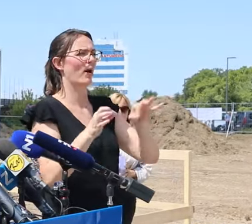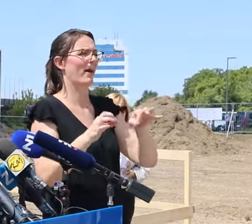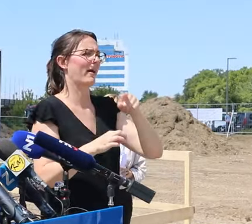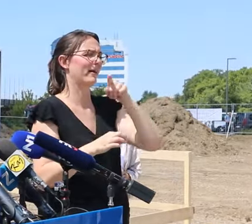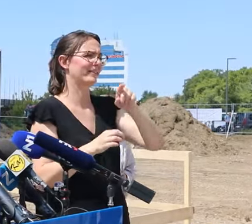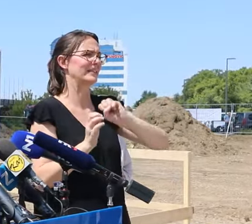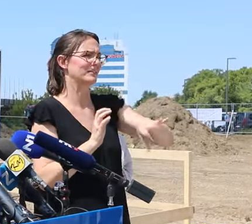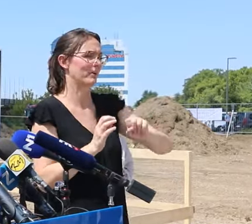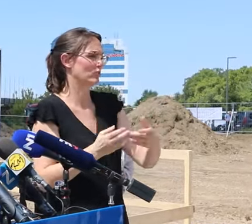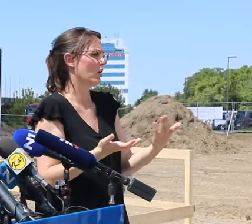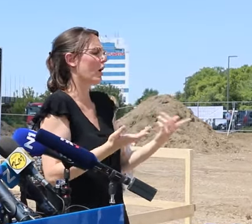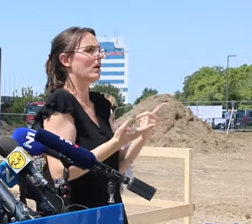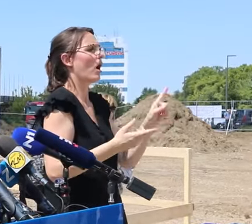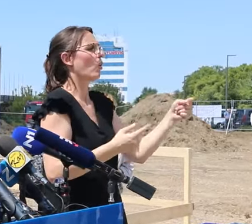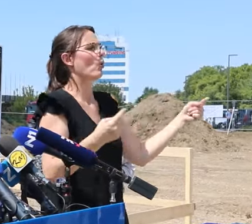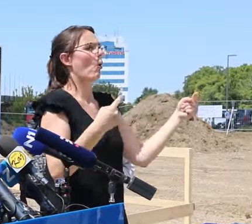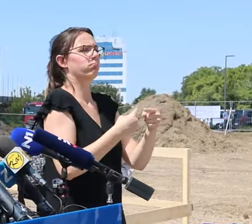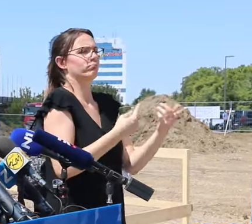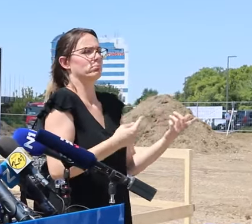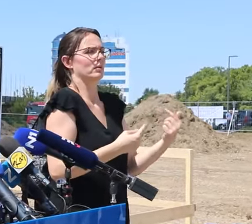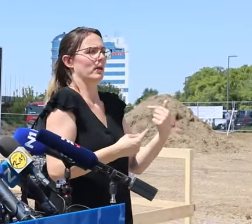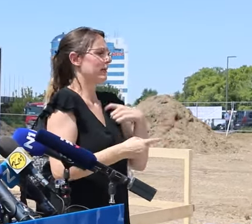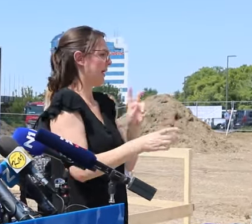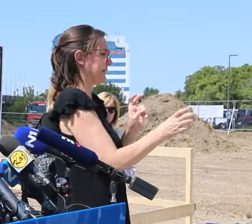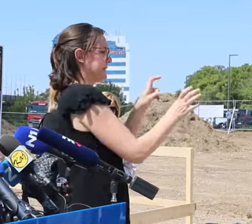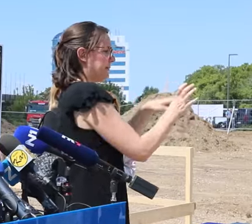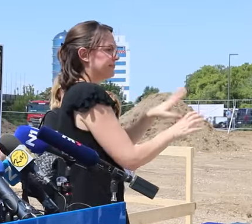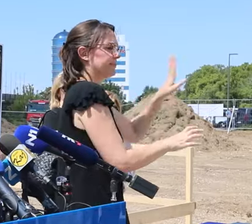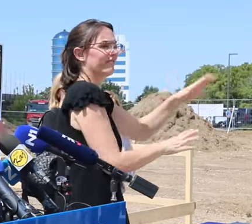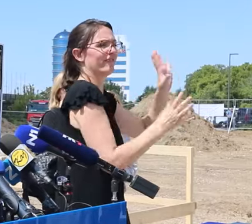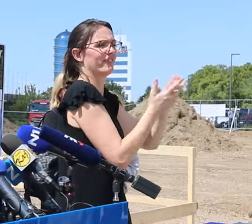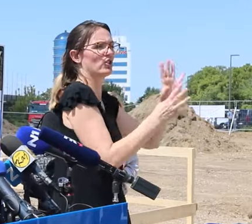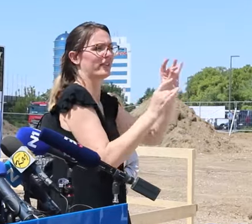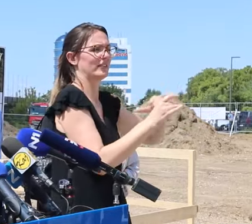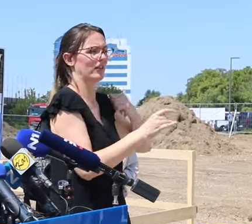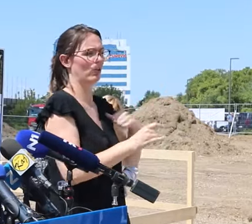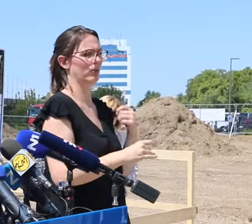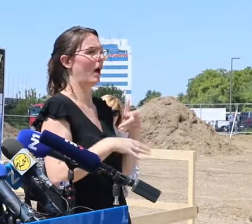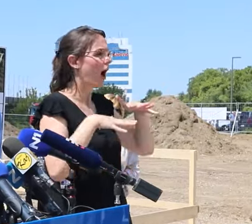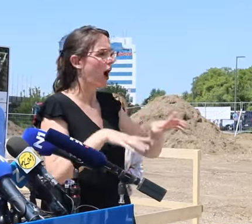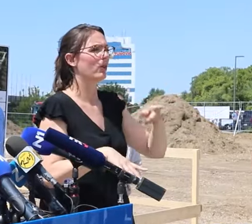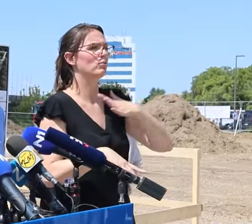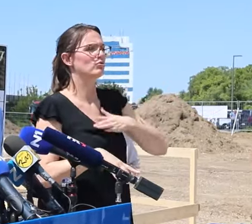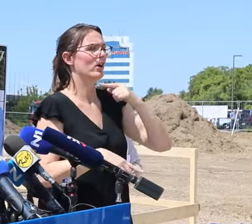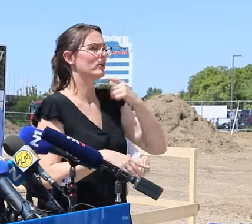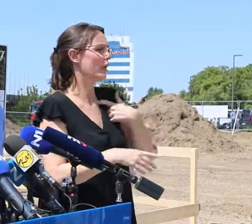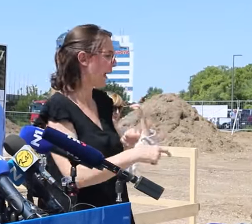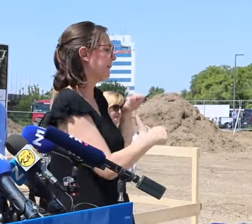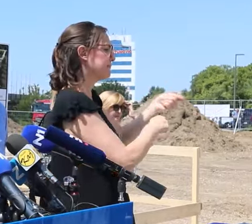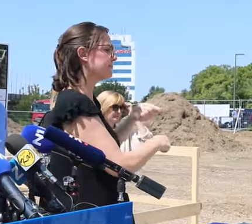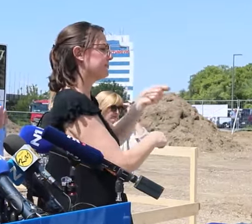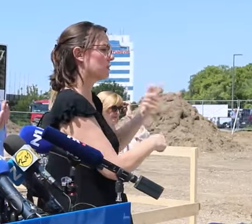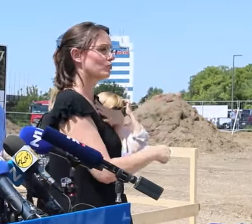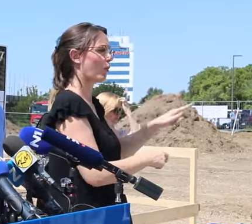sukob interesa? Niti ja odlučujem o tome, niti sam ja uzeo na akciju još 10 godina, ali neko to uporno tako pokušava prikazati. A ako misli da tu